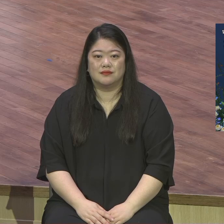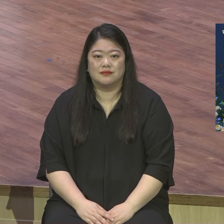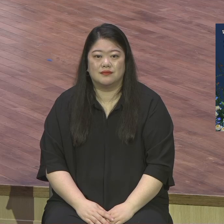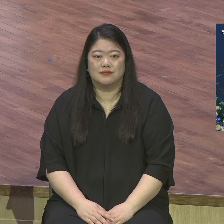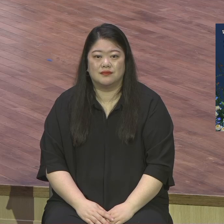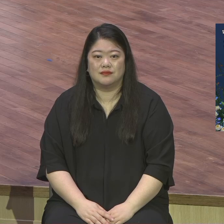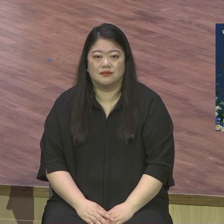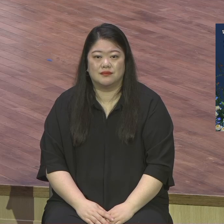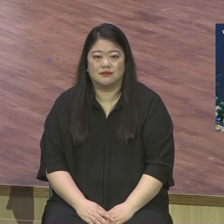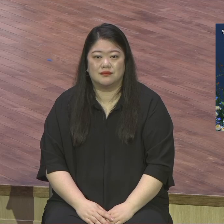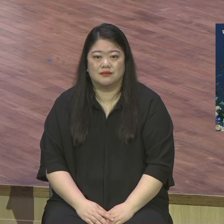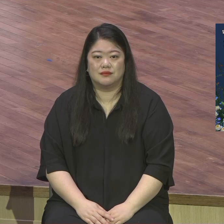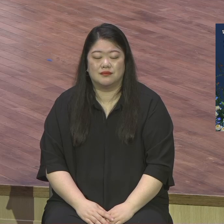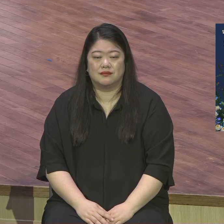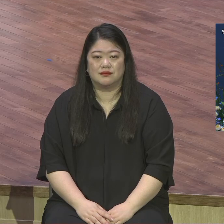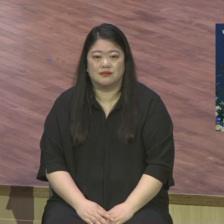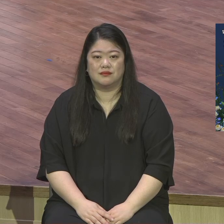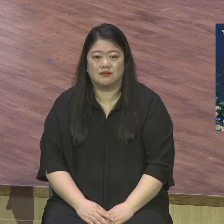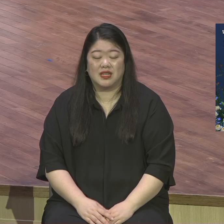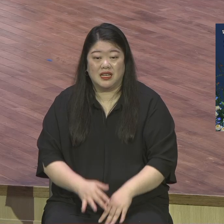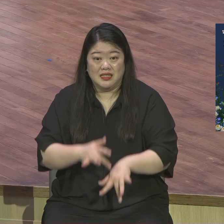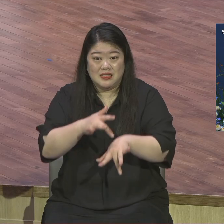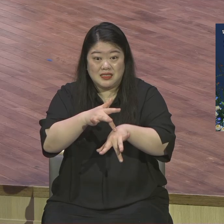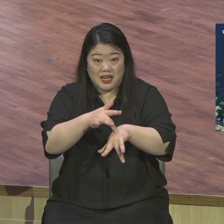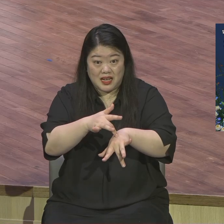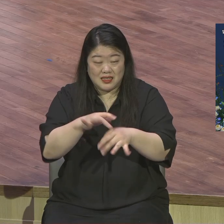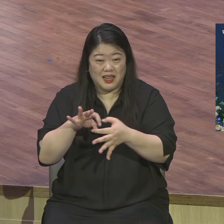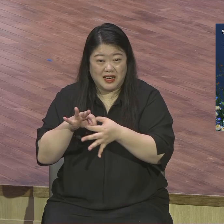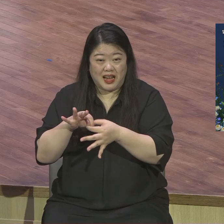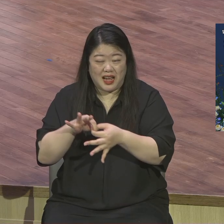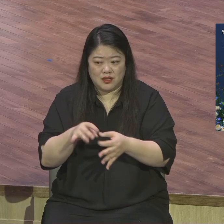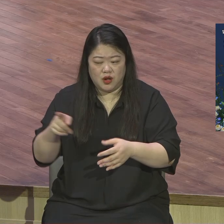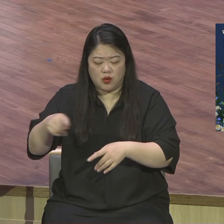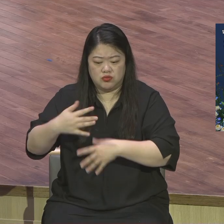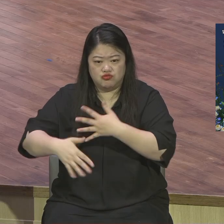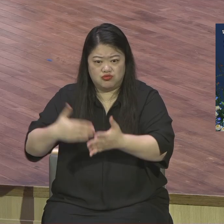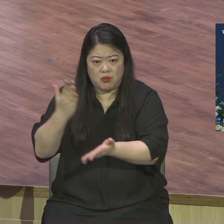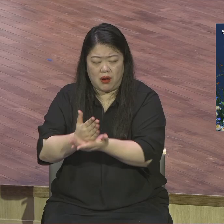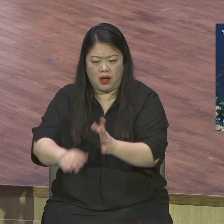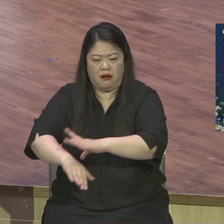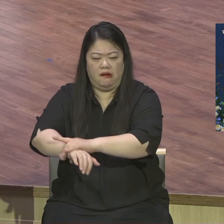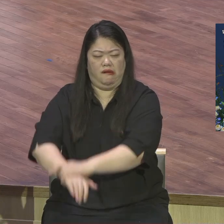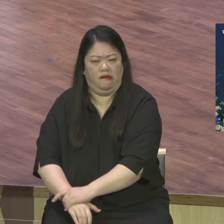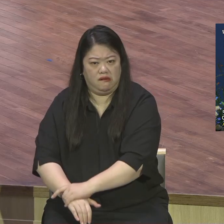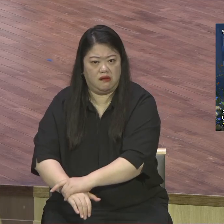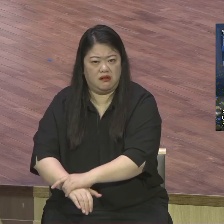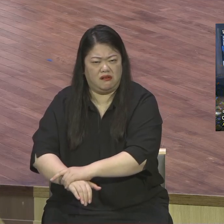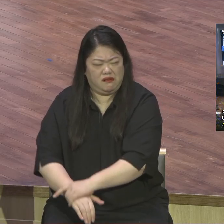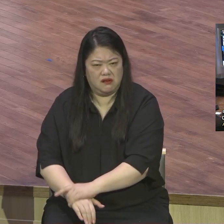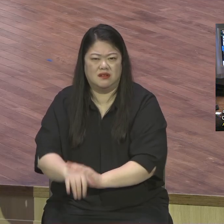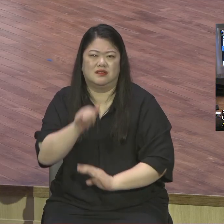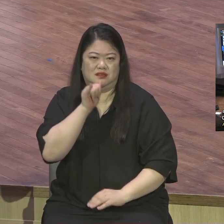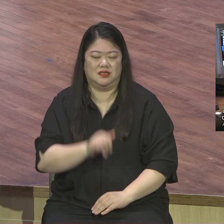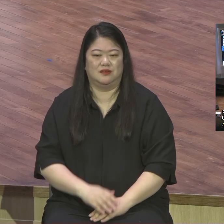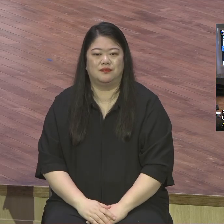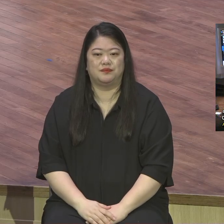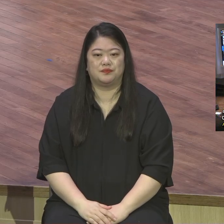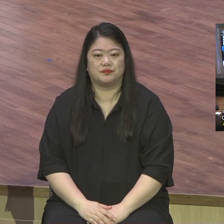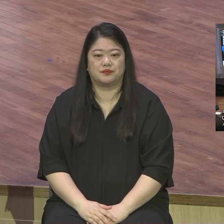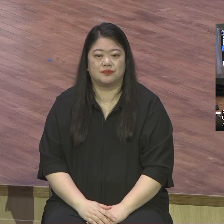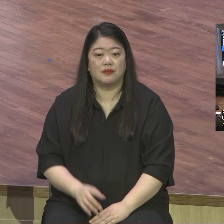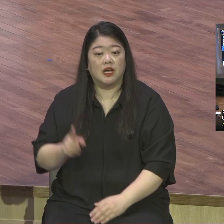계속 공격합니다 그 본질적 이유가 바로 14절에 나와요 14절입니다 이